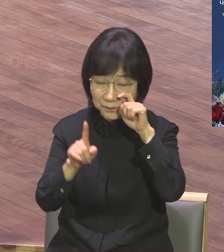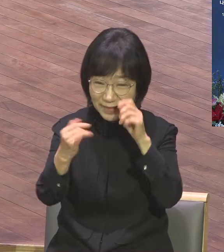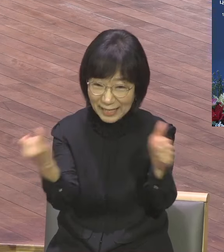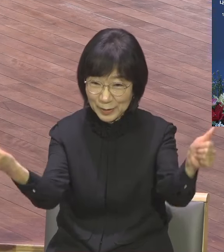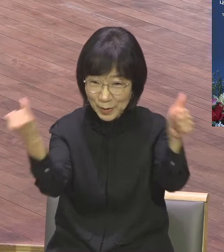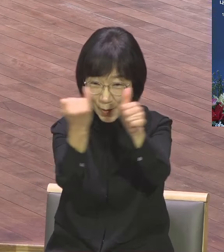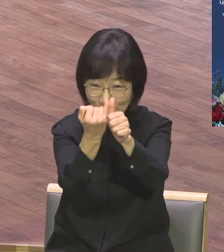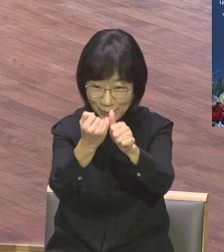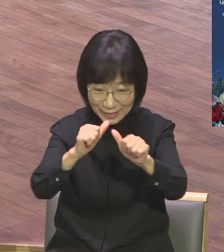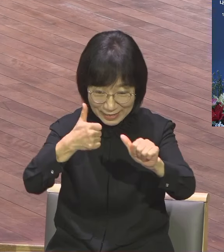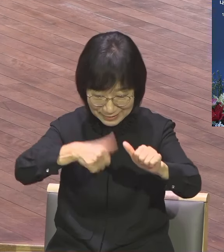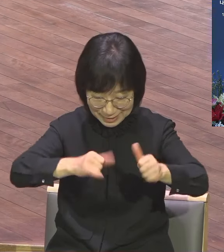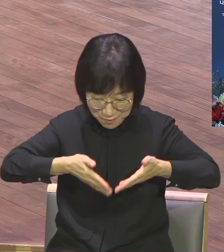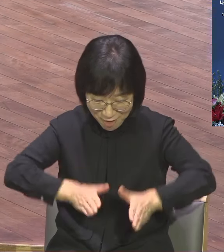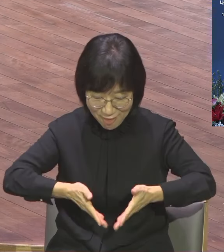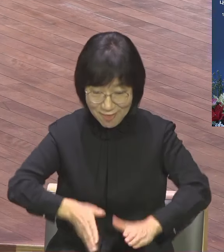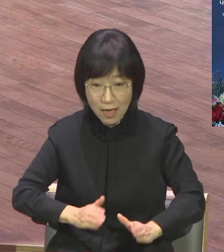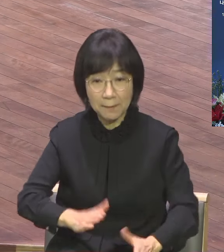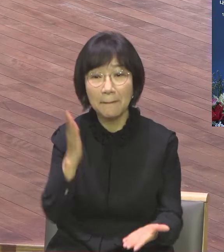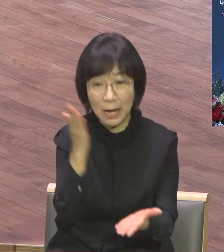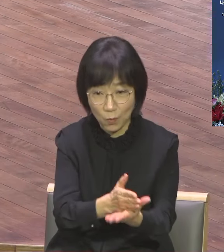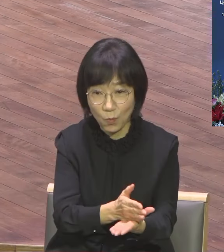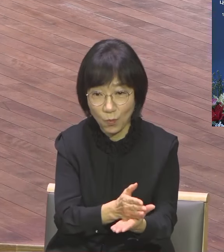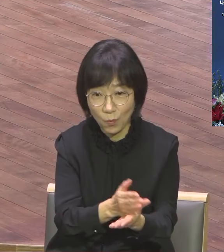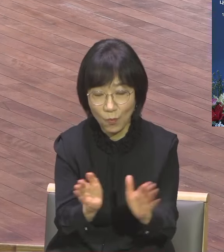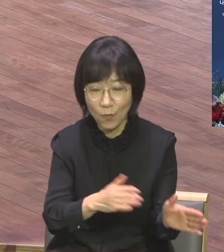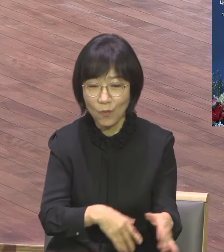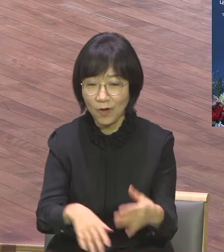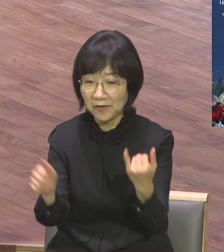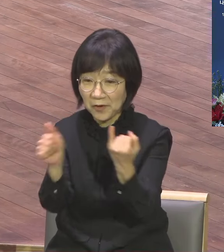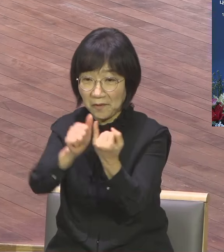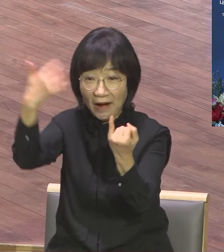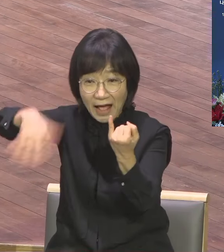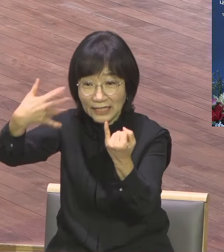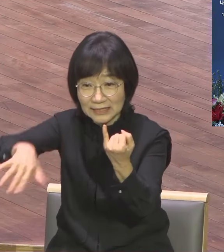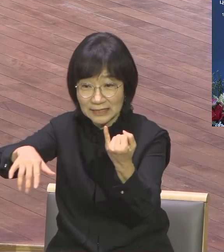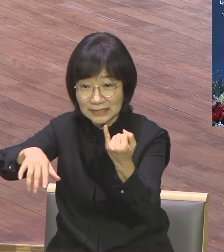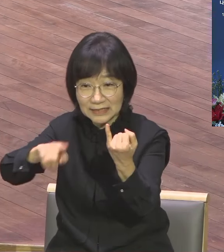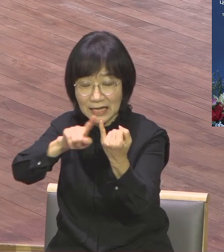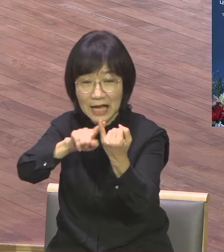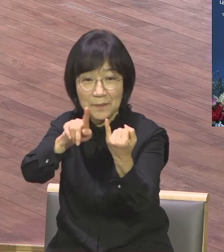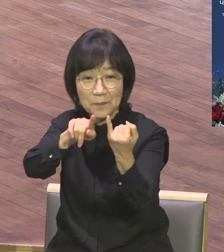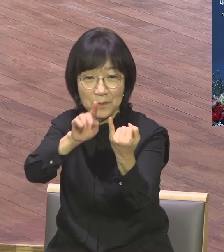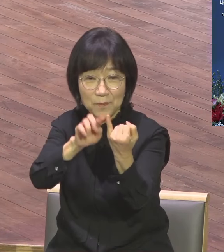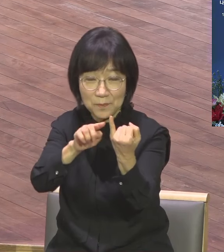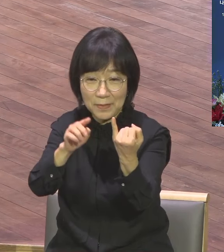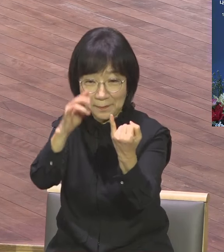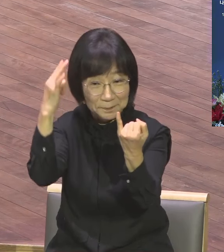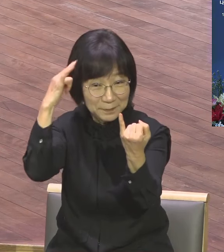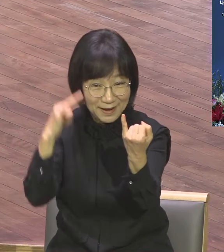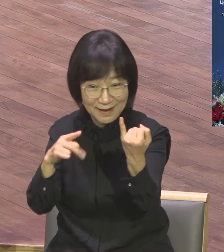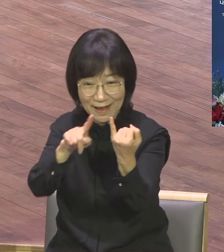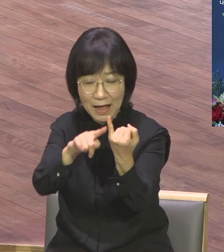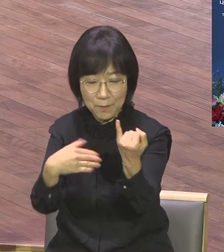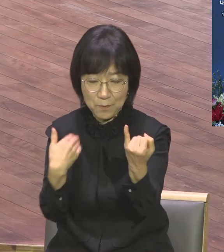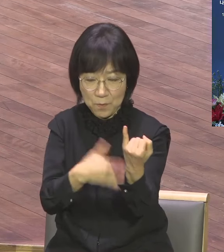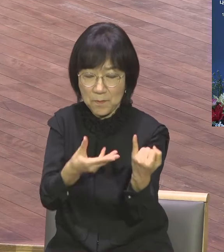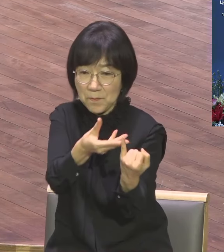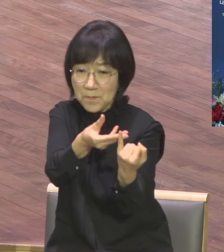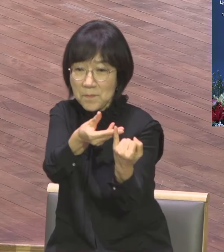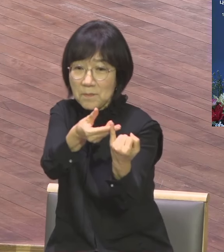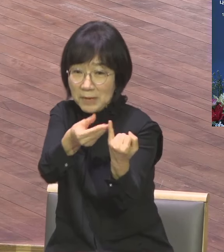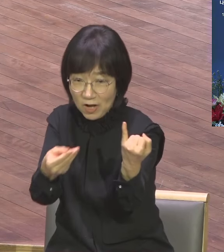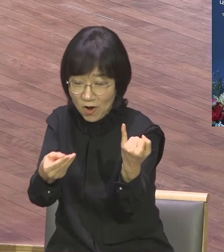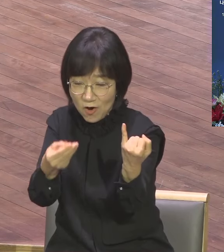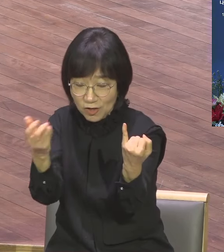아니고 여자의 후손으로 예수 그리스도를 보내셨다는 것입니다. 동정녀 마리아의 태를 빌렸어.